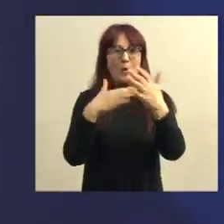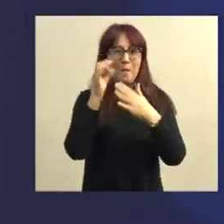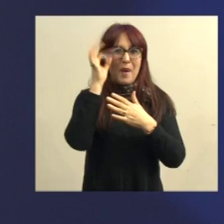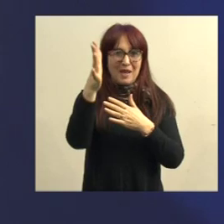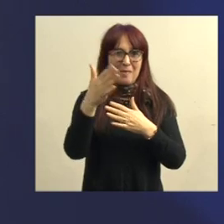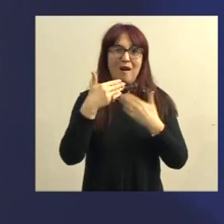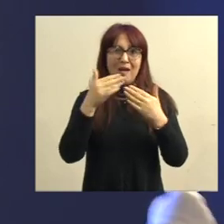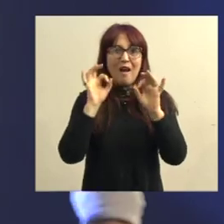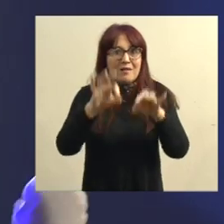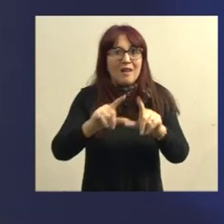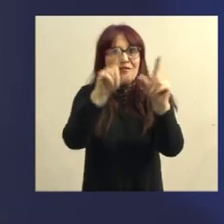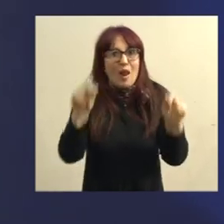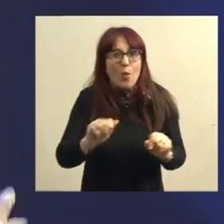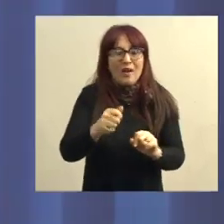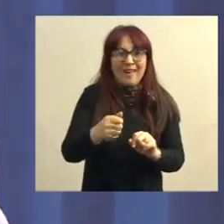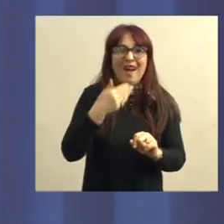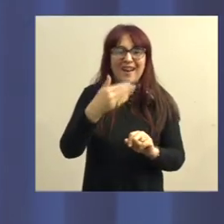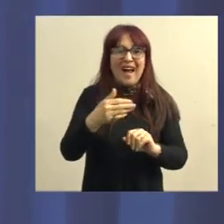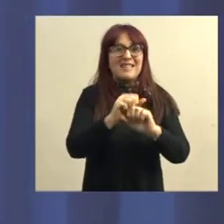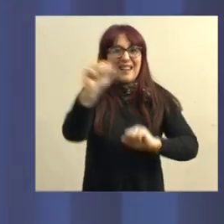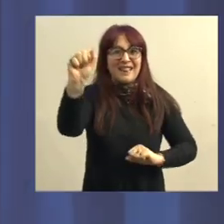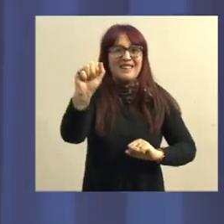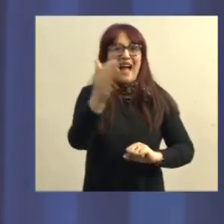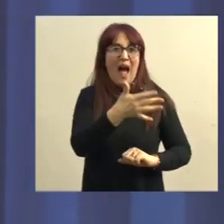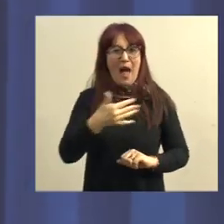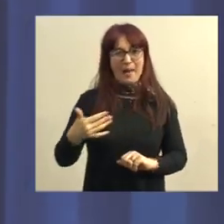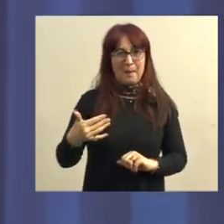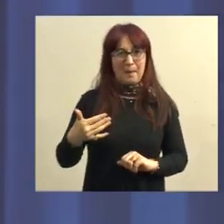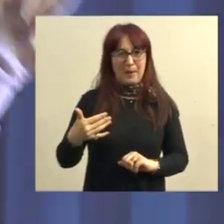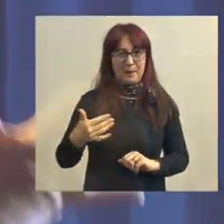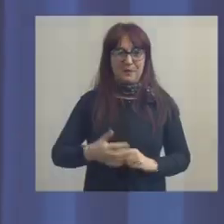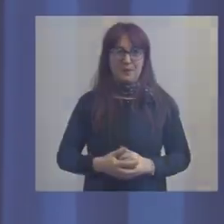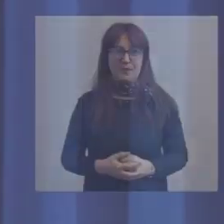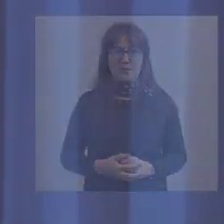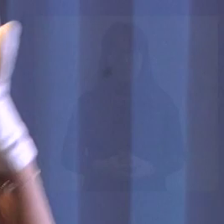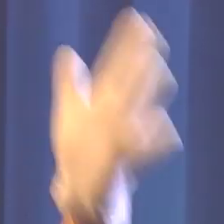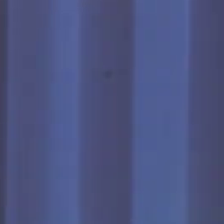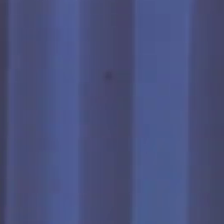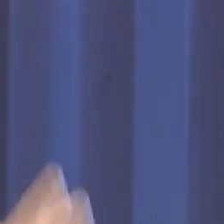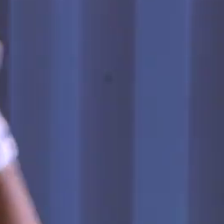è stata portata anche a Chiavari e in Liguria da Antonella Titta Arpe.